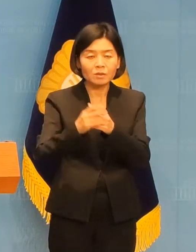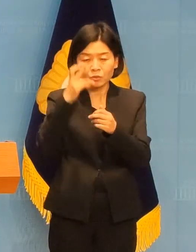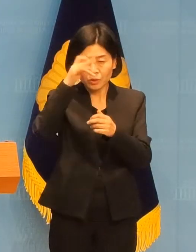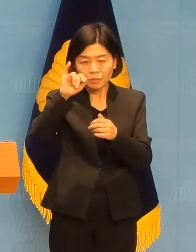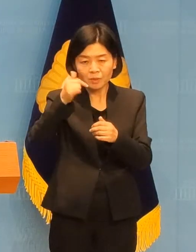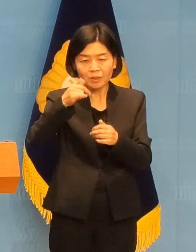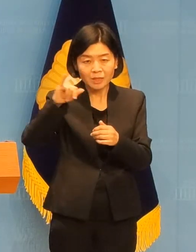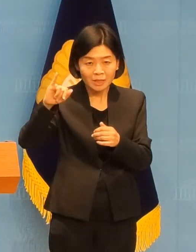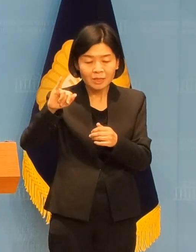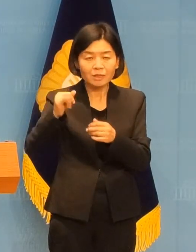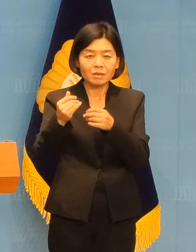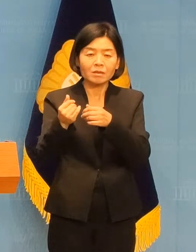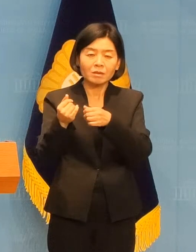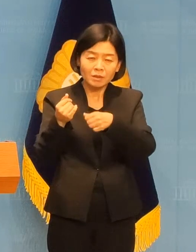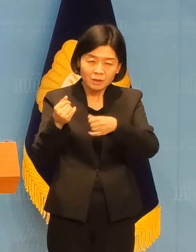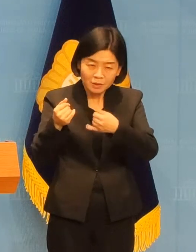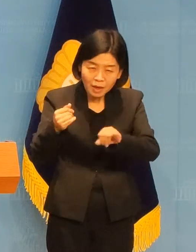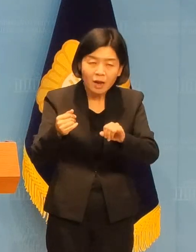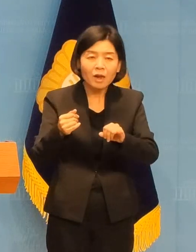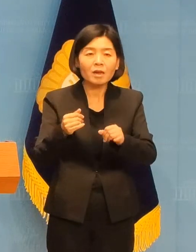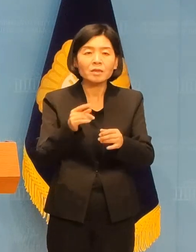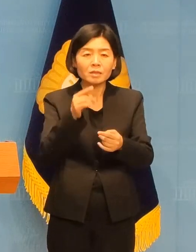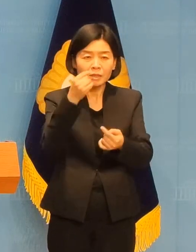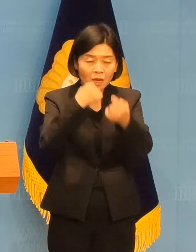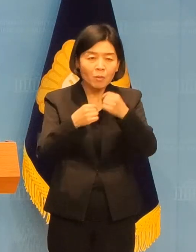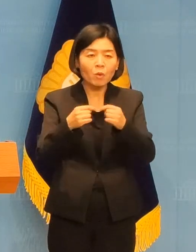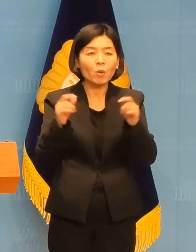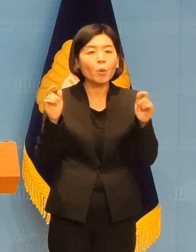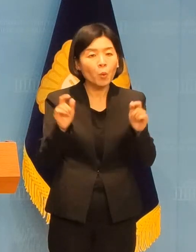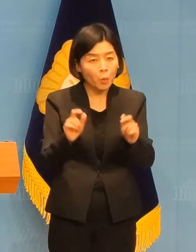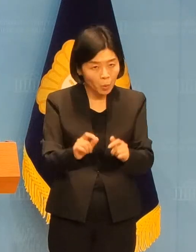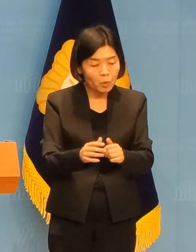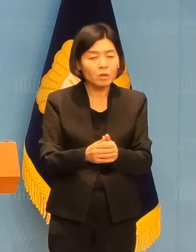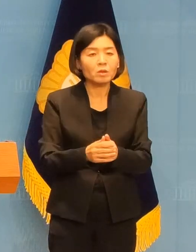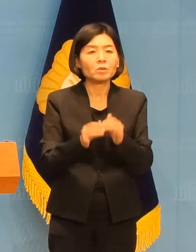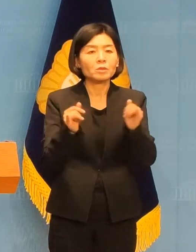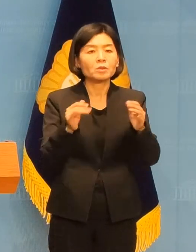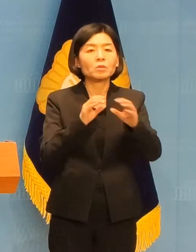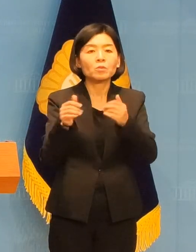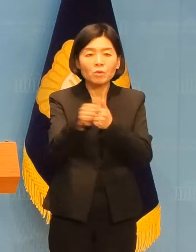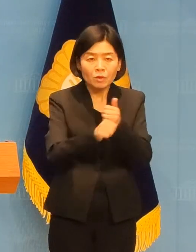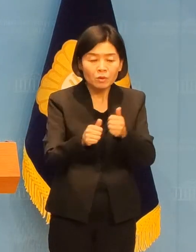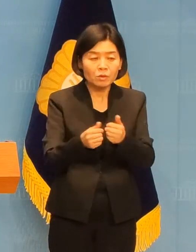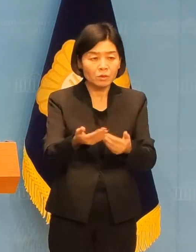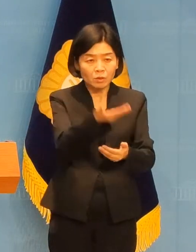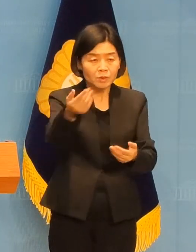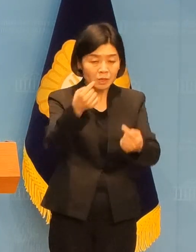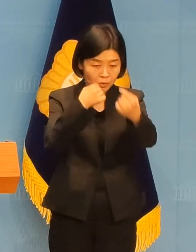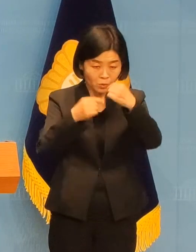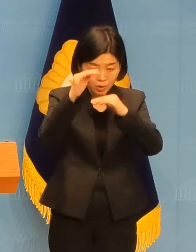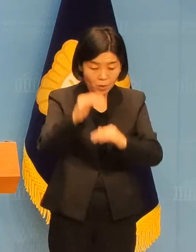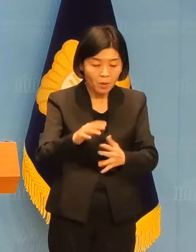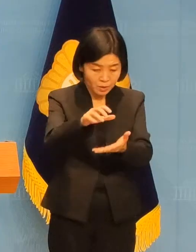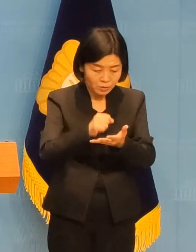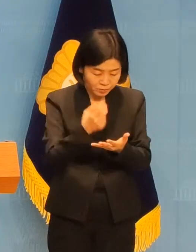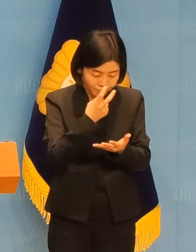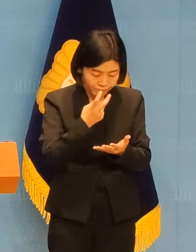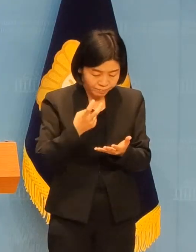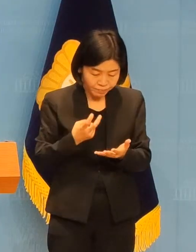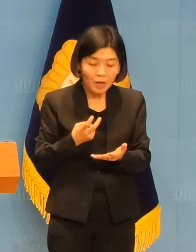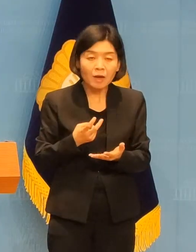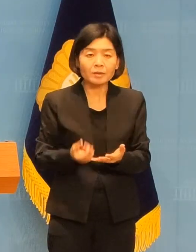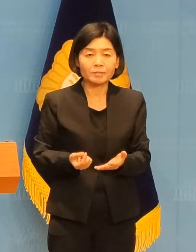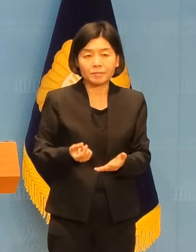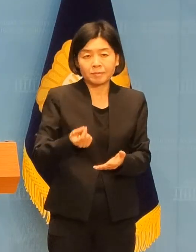관련 제보는 전주 대비 큰 폭으로 감소하였습니다. 국민소통위원회는 당국과 국민들께서 신고해 주시는 온라인 제보를 면밀히 검토하고